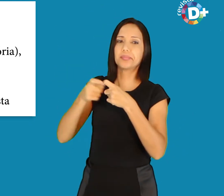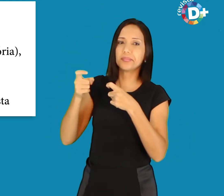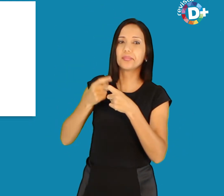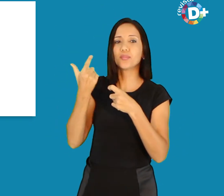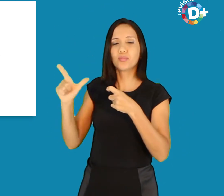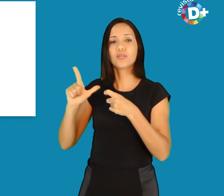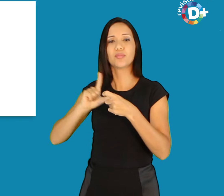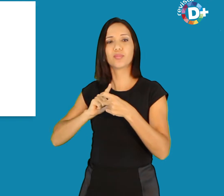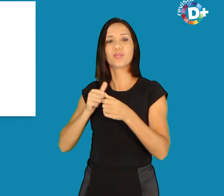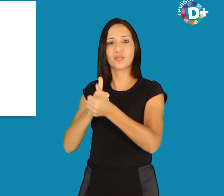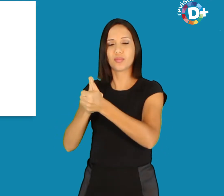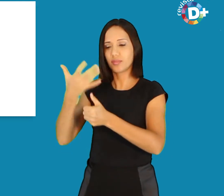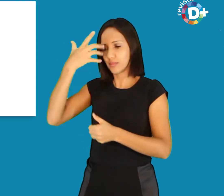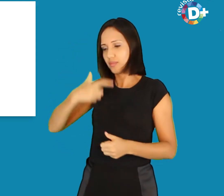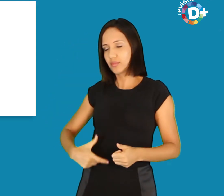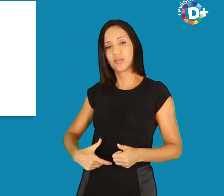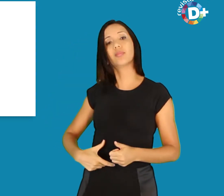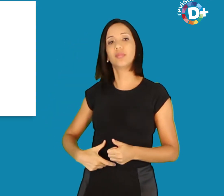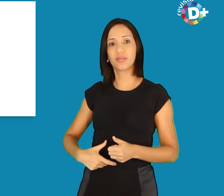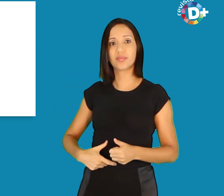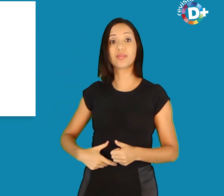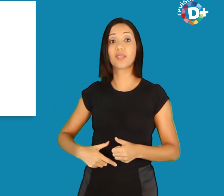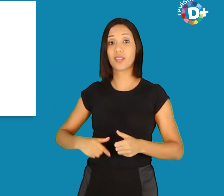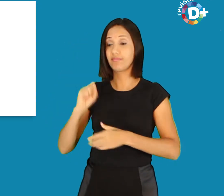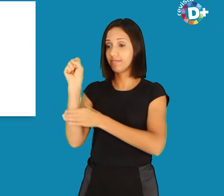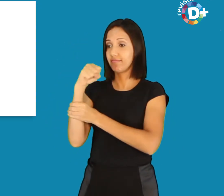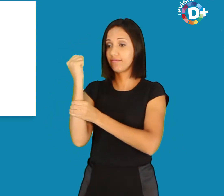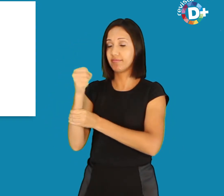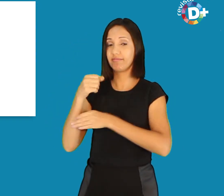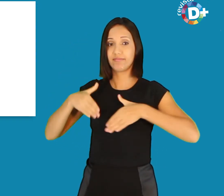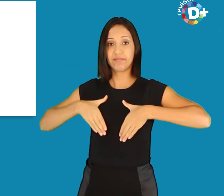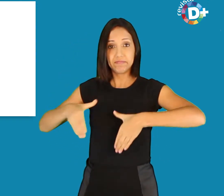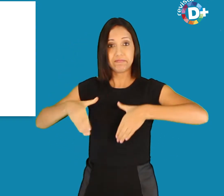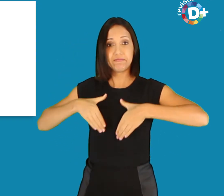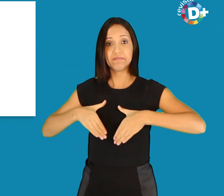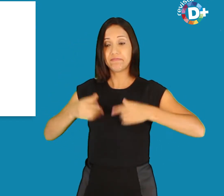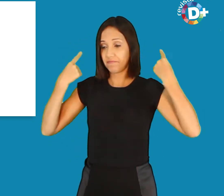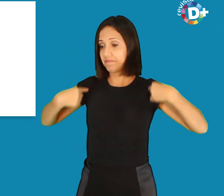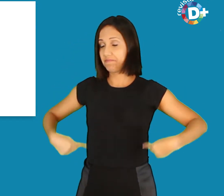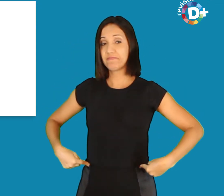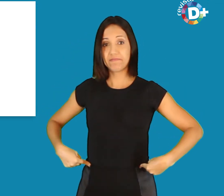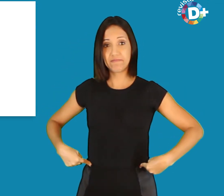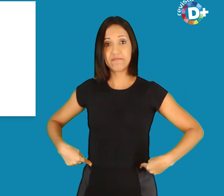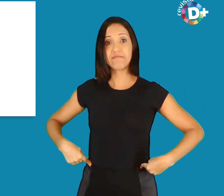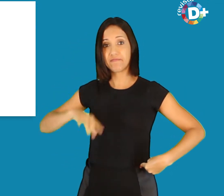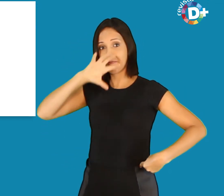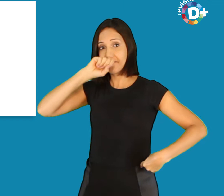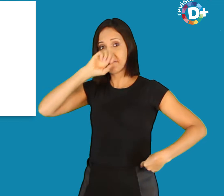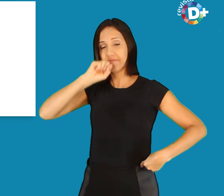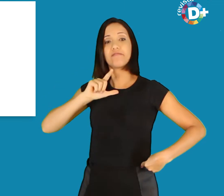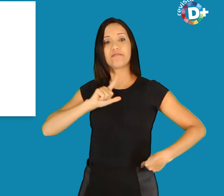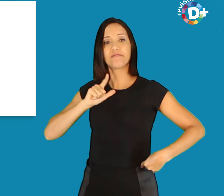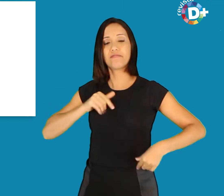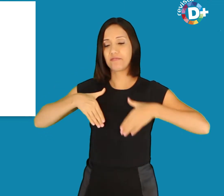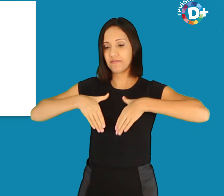medicamentos a uma boa dose de li disponíveis e aprovados no brasil pela anvisa agência nacional de vigilância